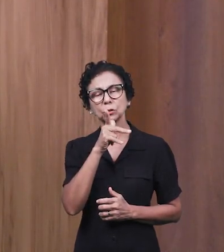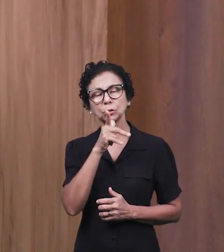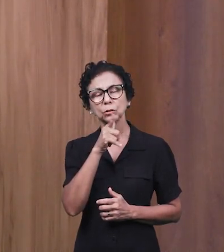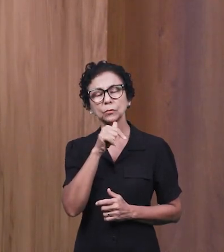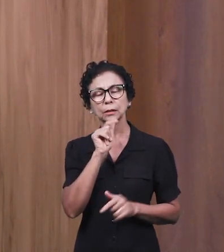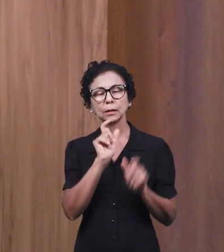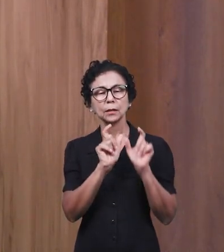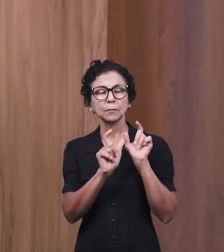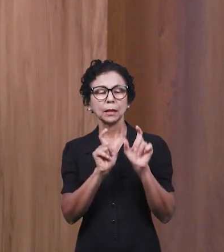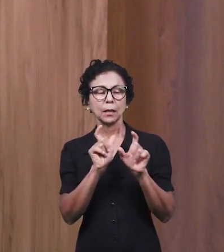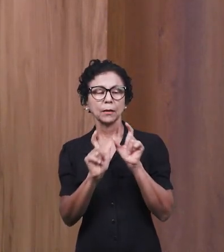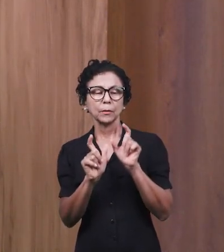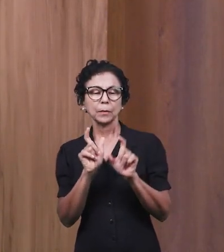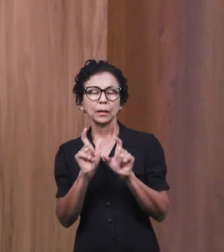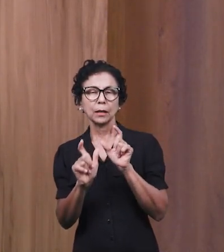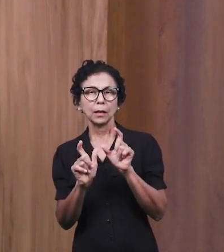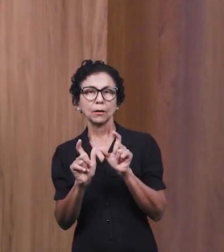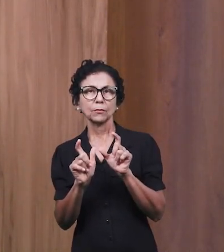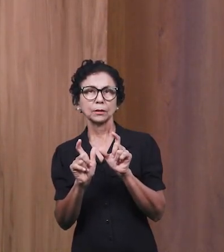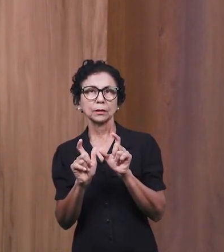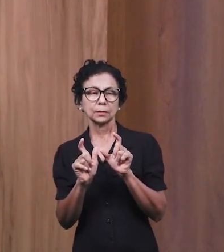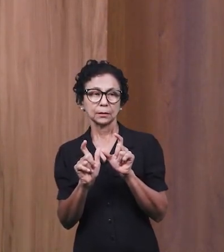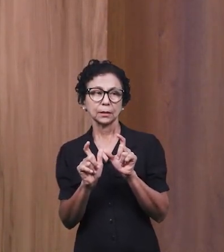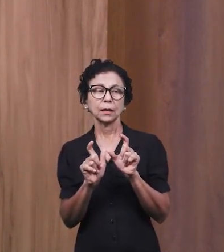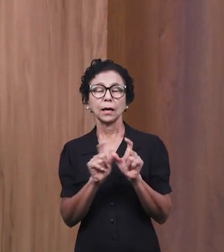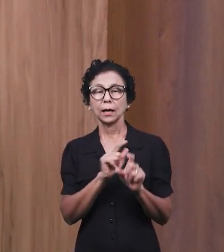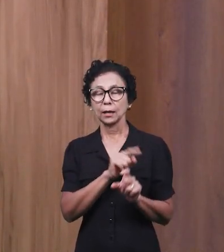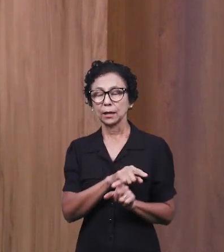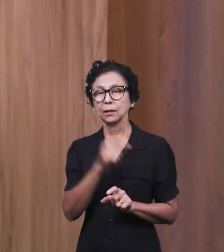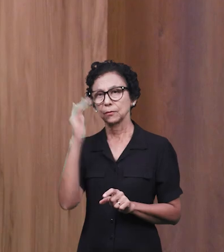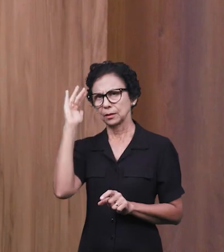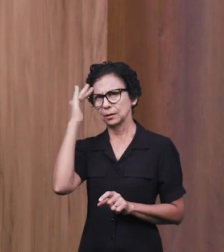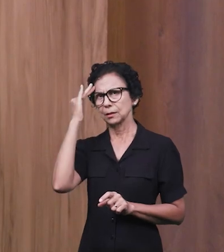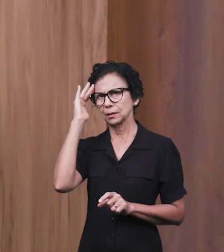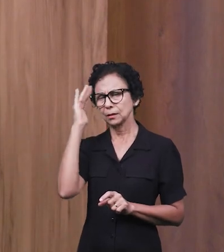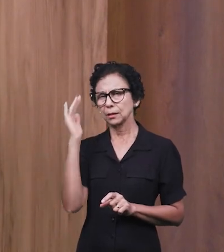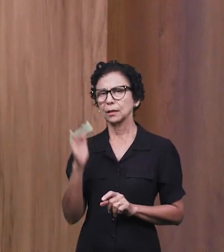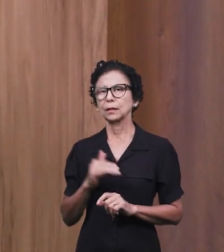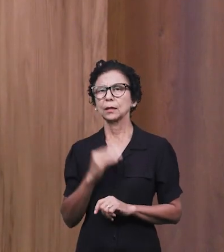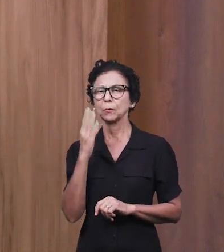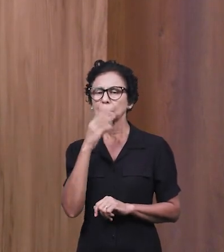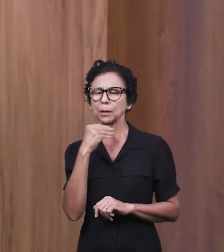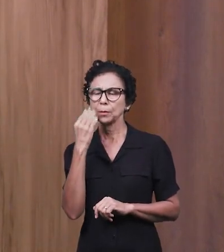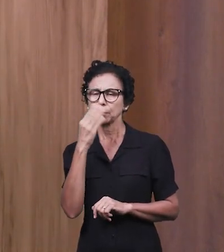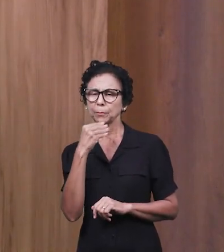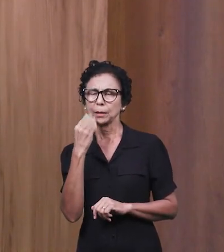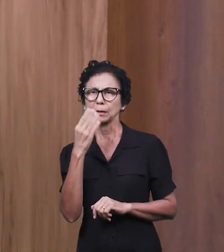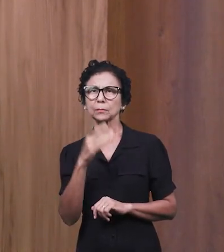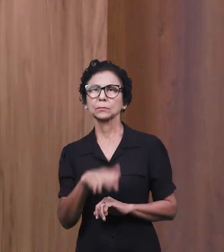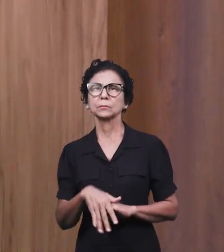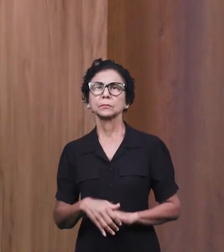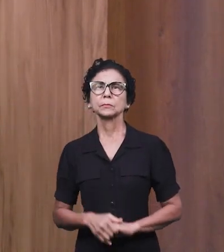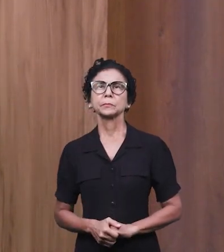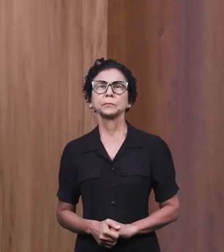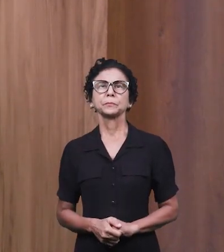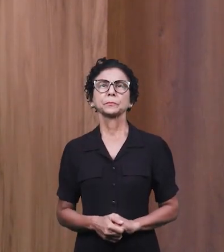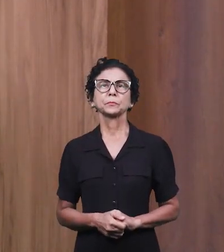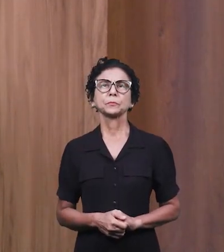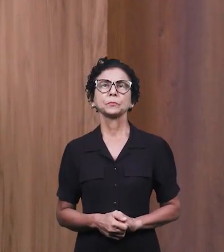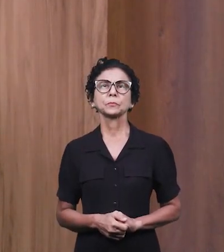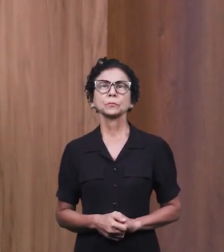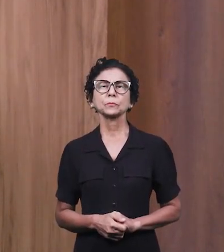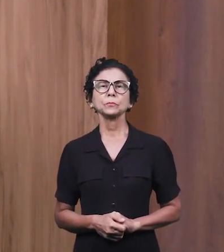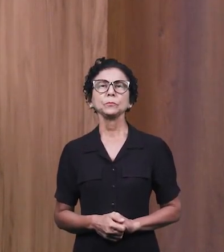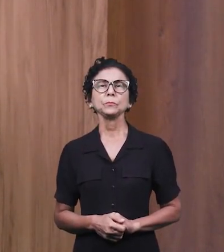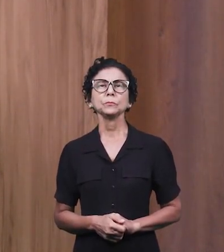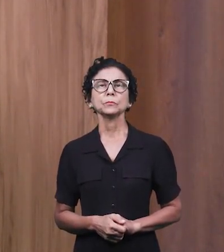articuladamente, que o surdo oralizado ele vai te entender. Ok. E aí nós temos